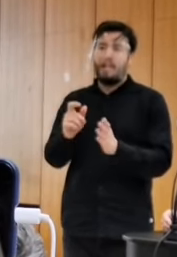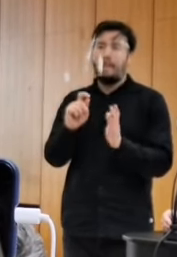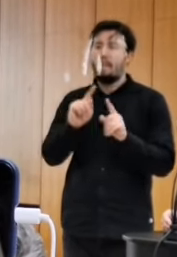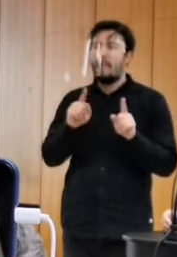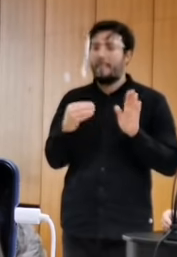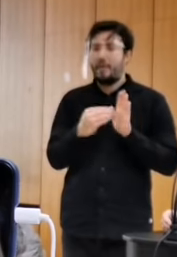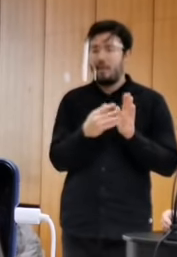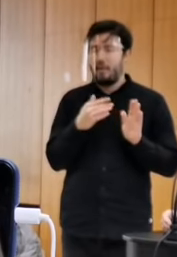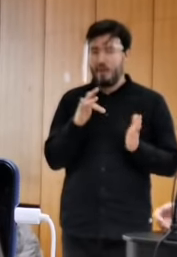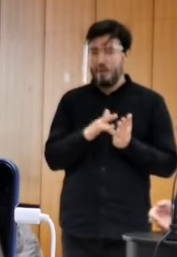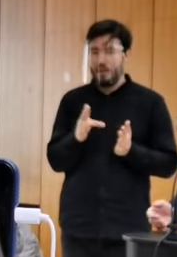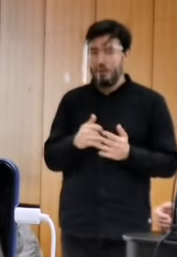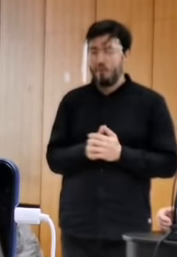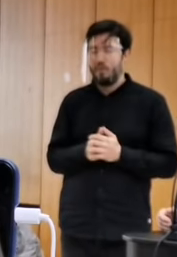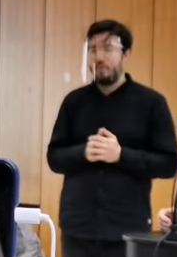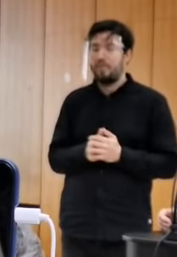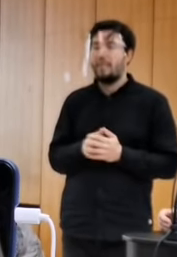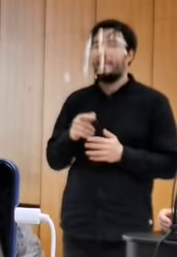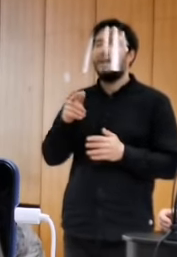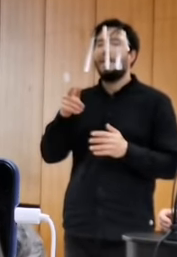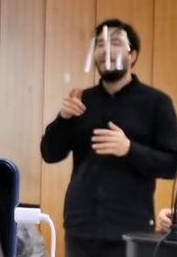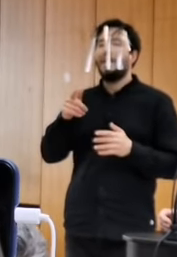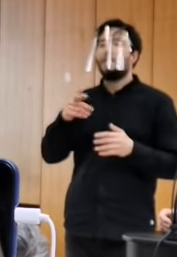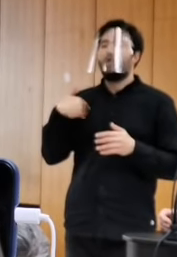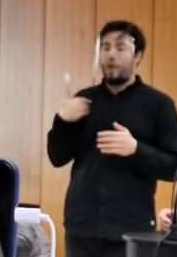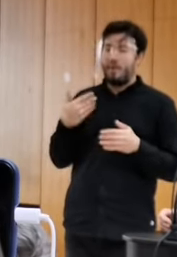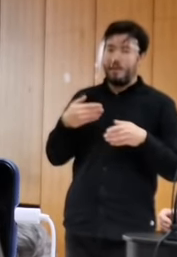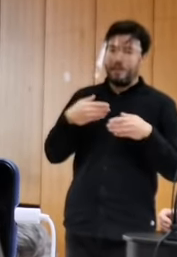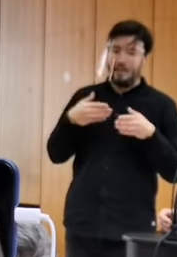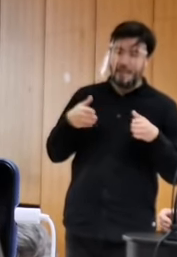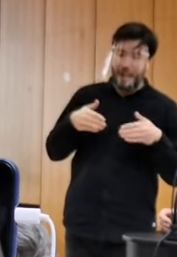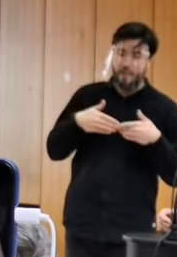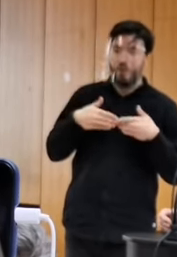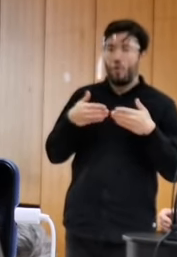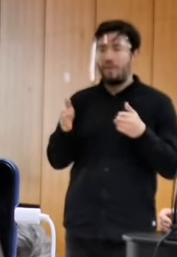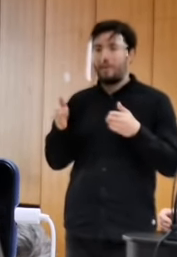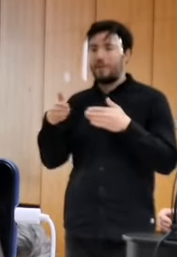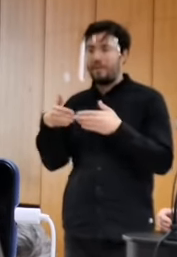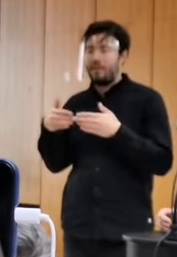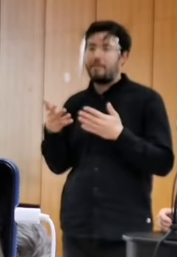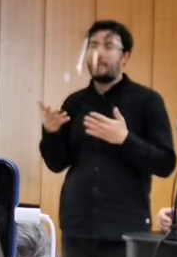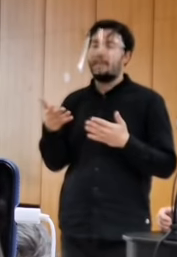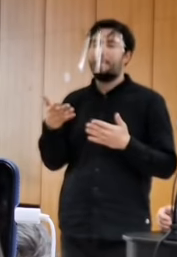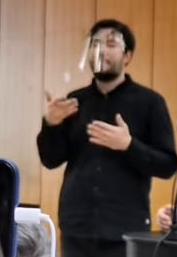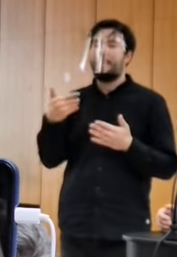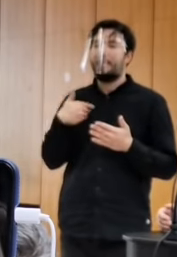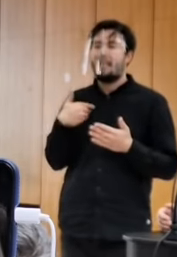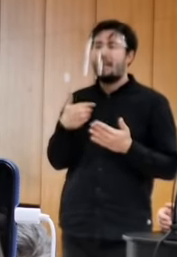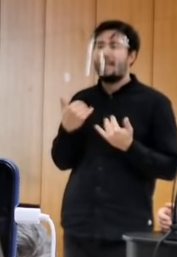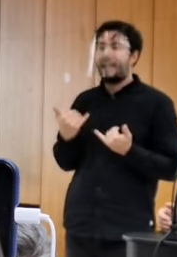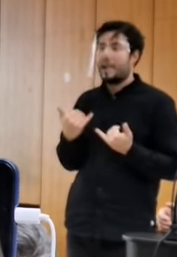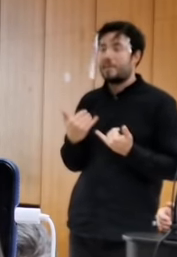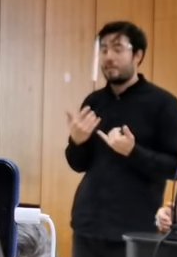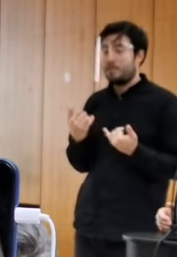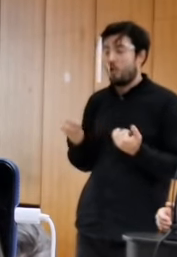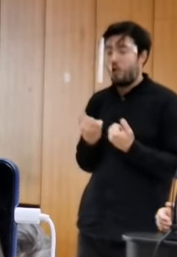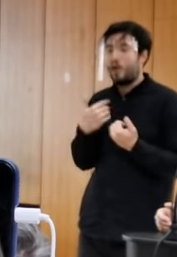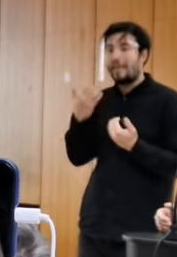sú zatvorené a otvorené školy, sa bohužiaľ dostali do toho štádia, že my ich nevieme pomaly ani